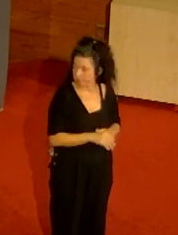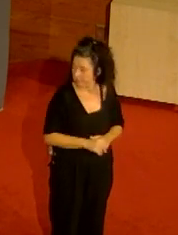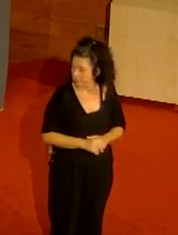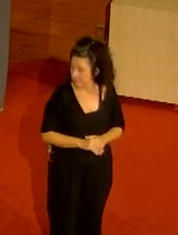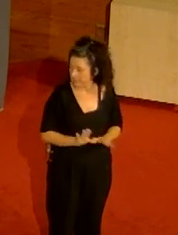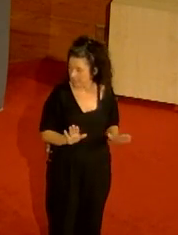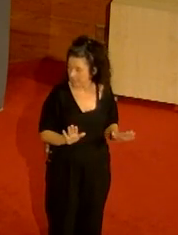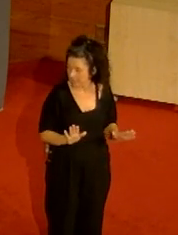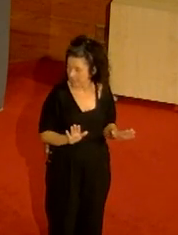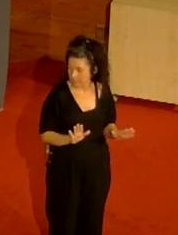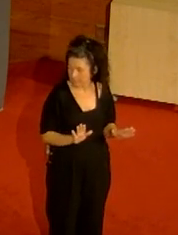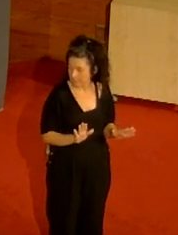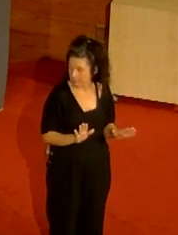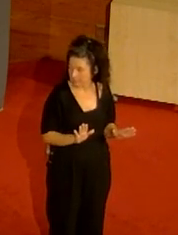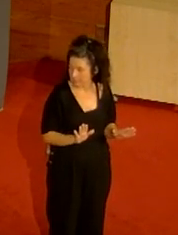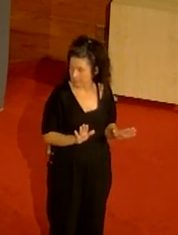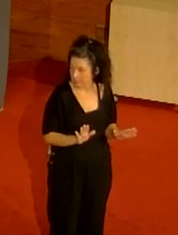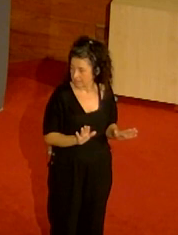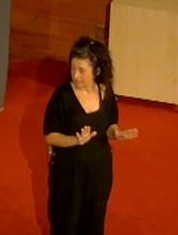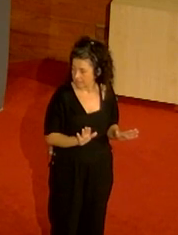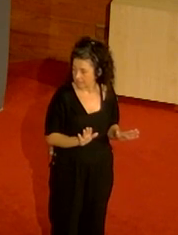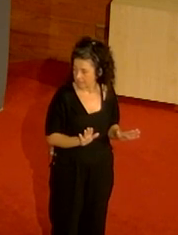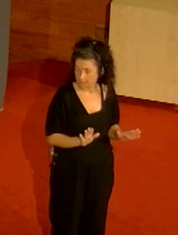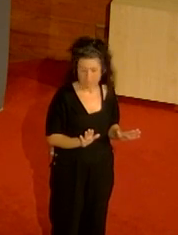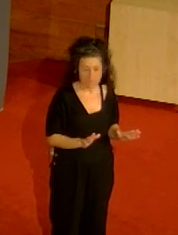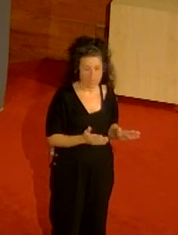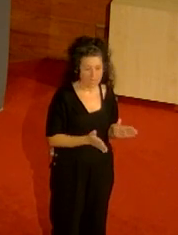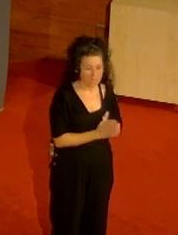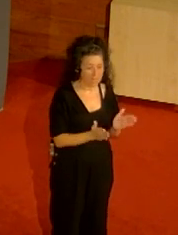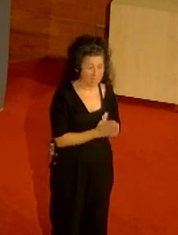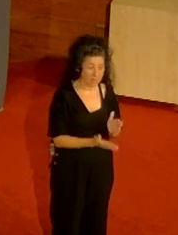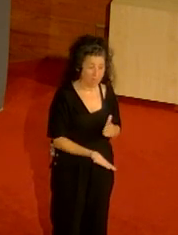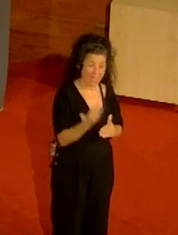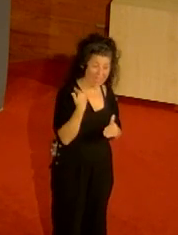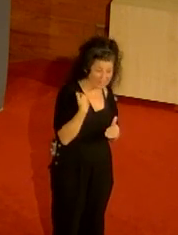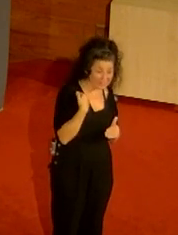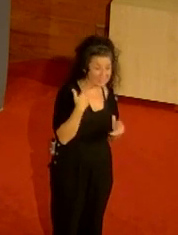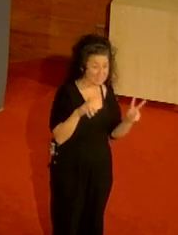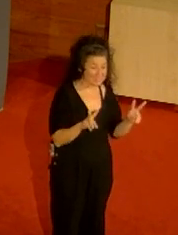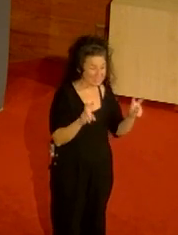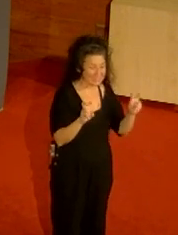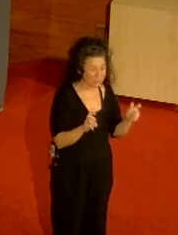Pero bueno, el anterior, el título es No somos refugiados, por si interesa.